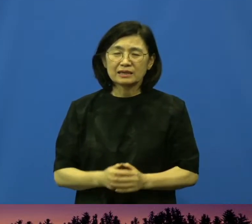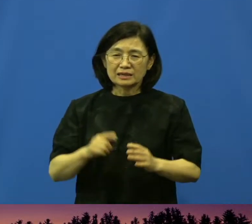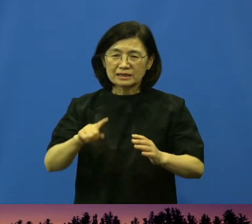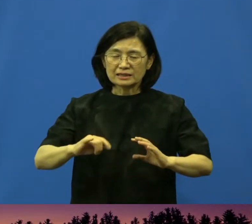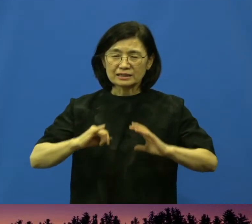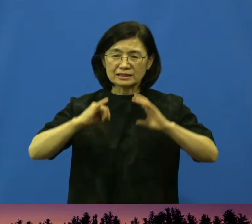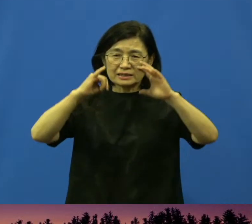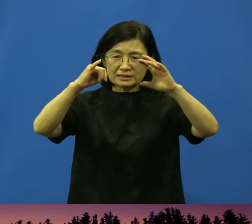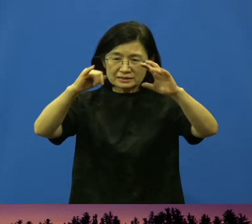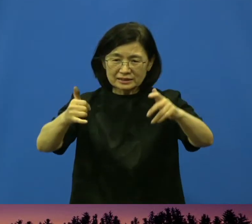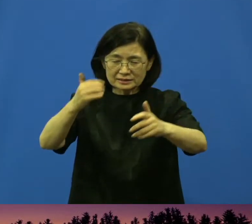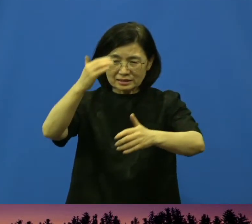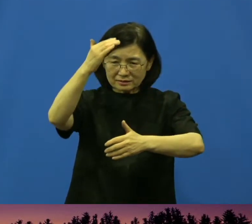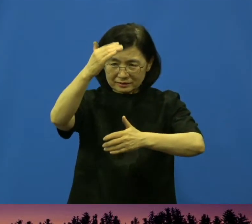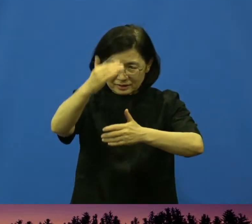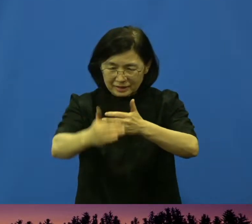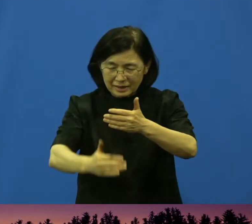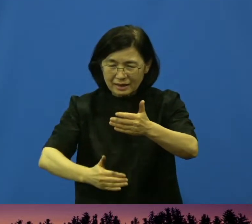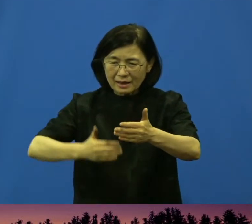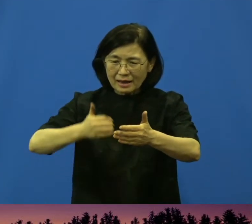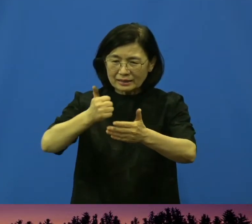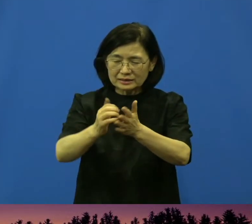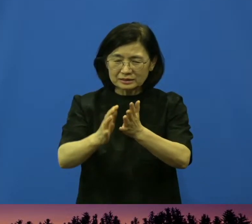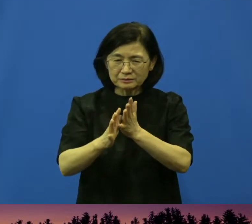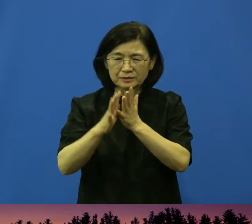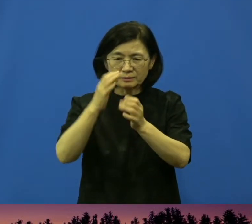돌아가고 있는 거예요. 하나님이 운행하고 계시는 거예요.